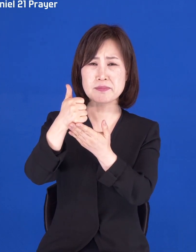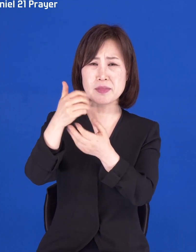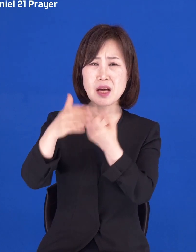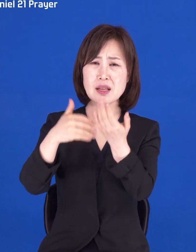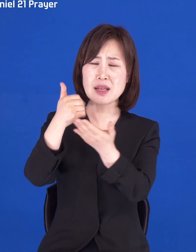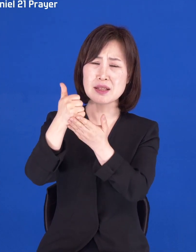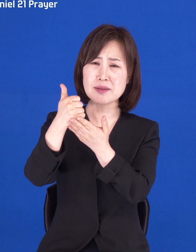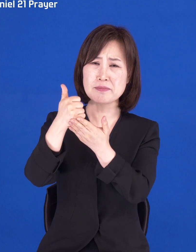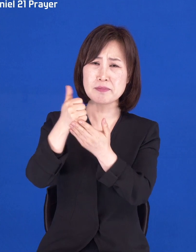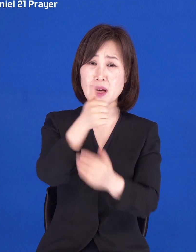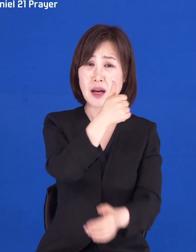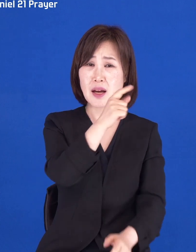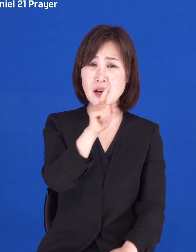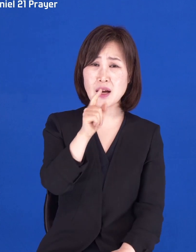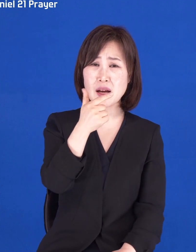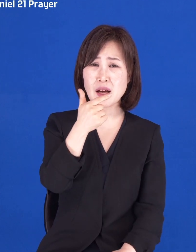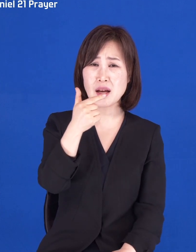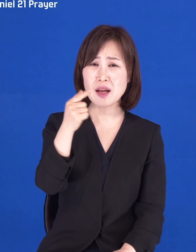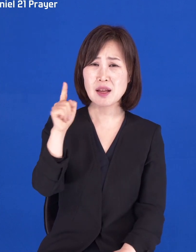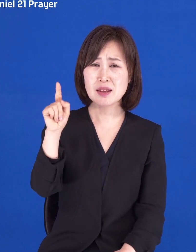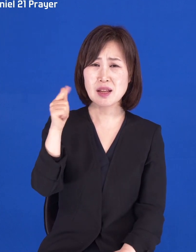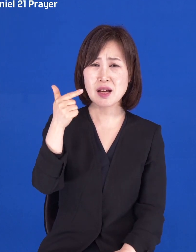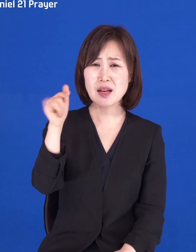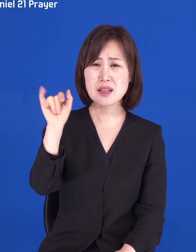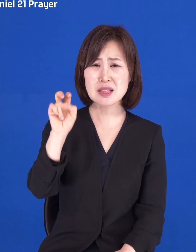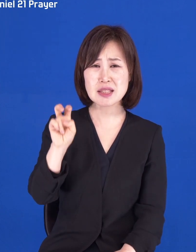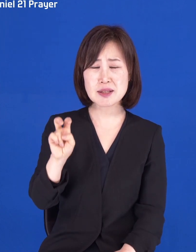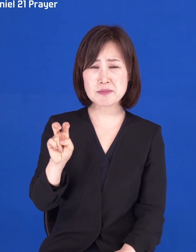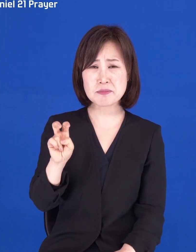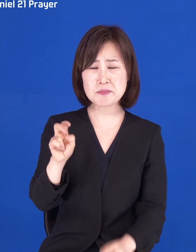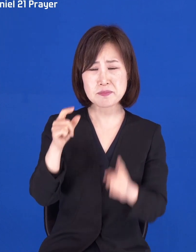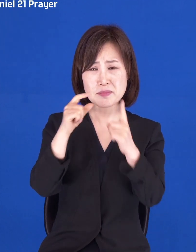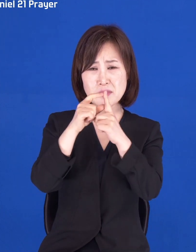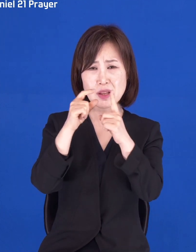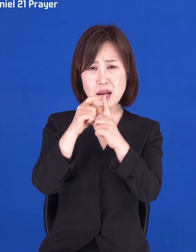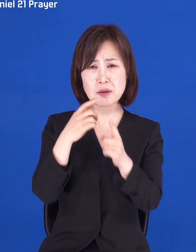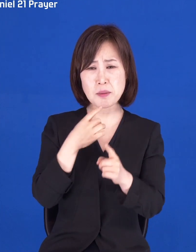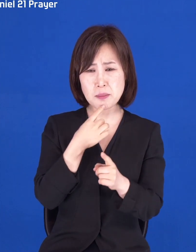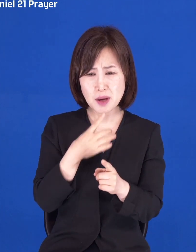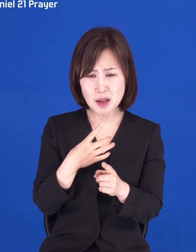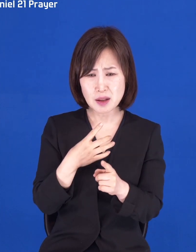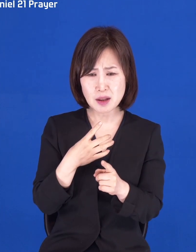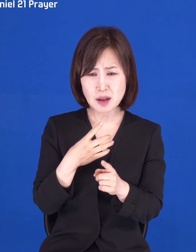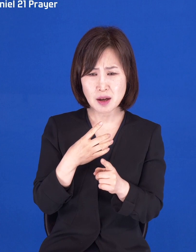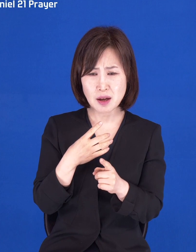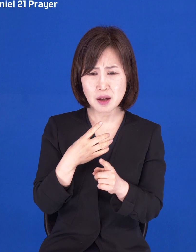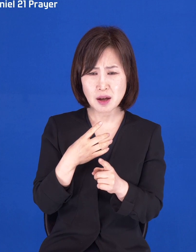하나님 이름 세 글자만 불러도요 얼마나 눈물이 쏟아지는지